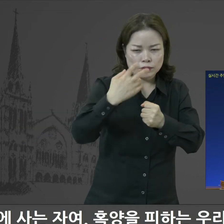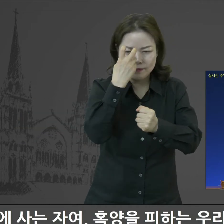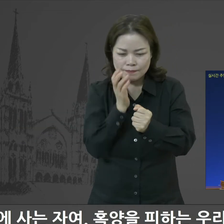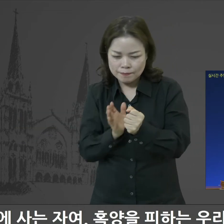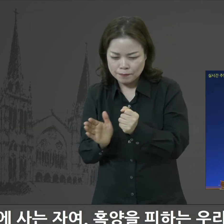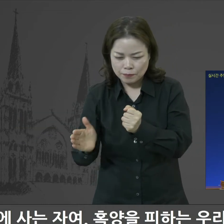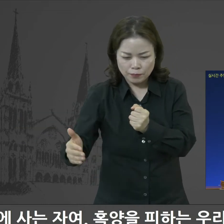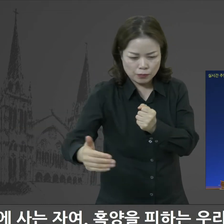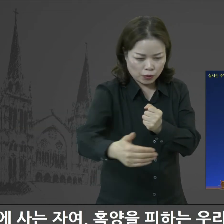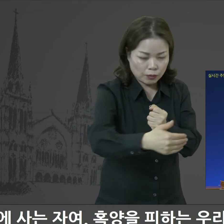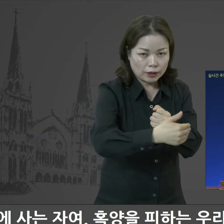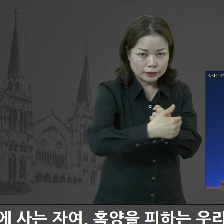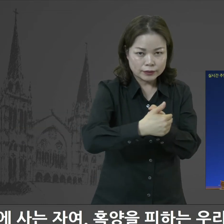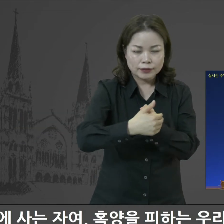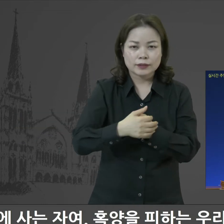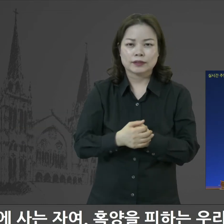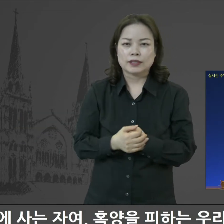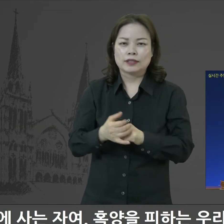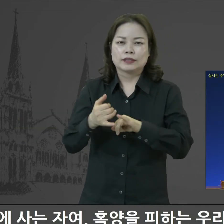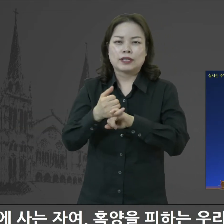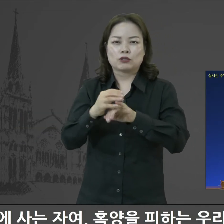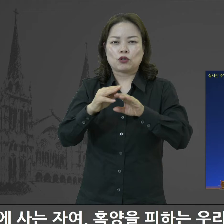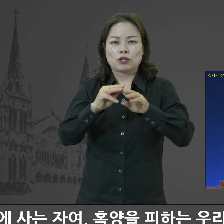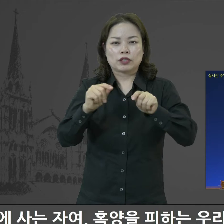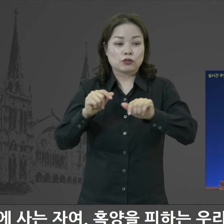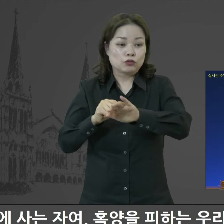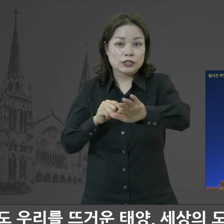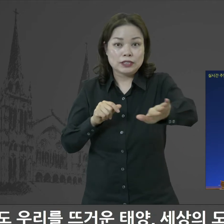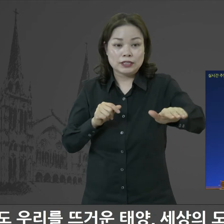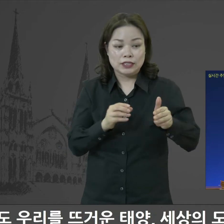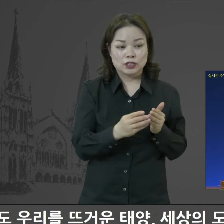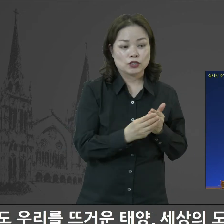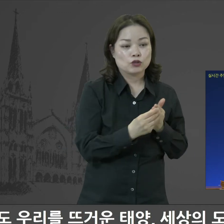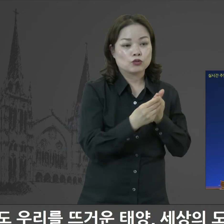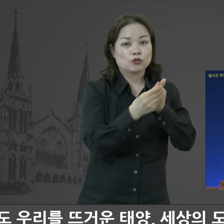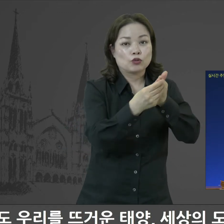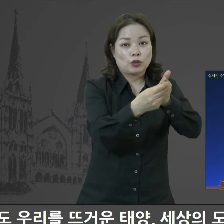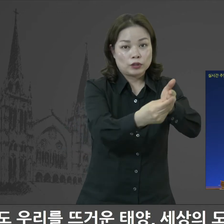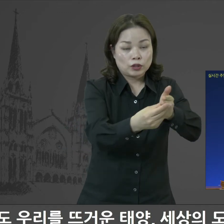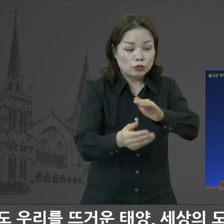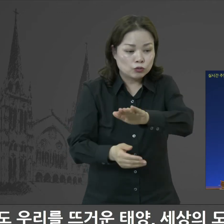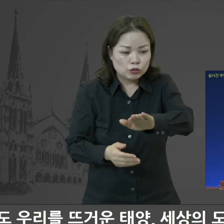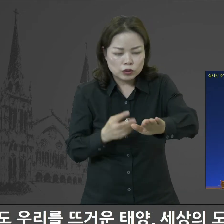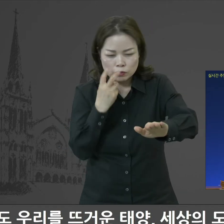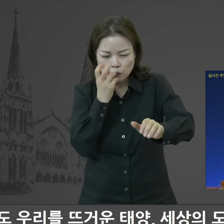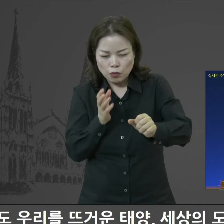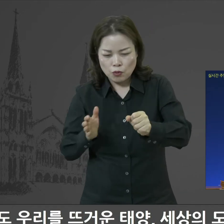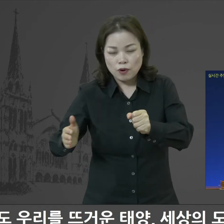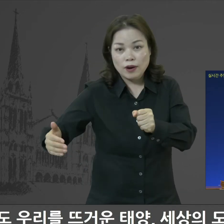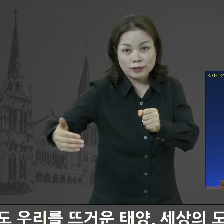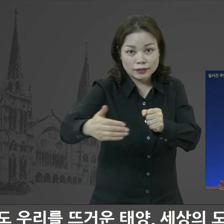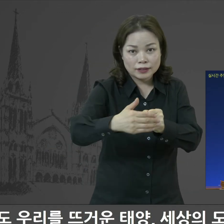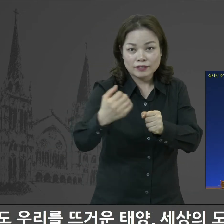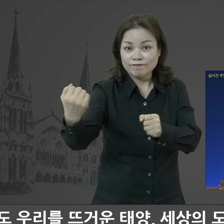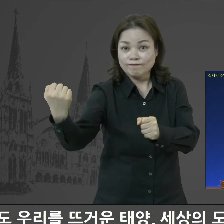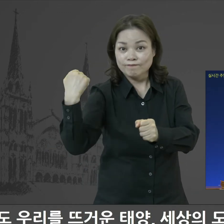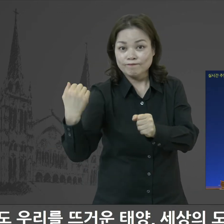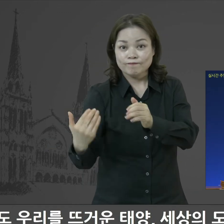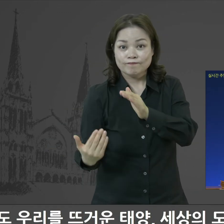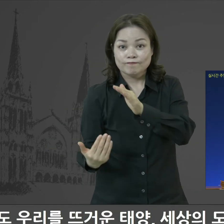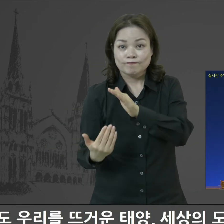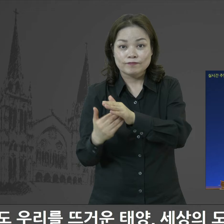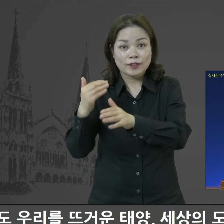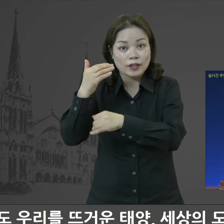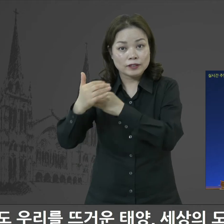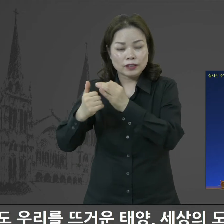우리를 안으셔서 끝내 약속의 땅으로 우리를 인도해 주시며 우리를 보호해 주시는 전능하신